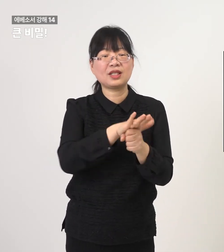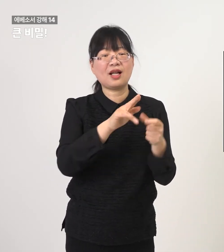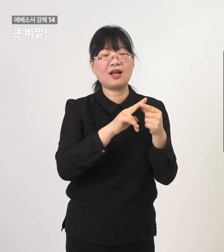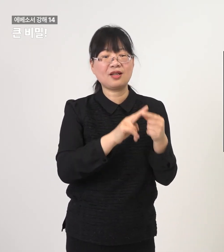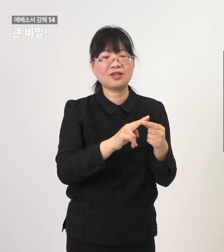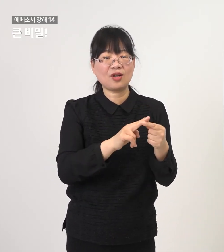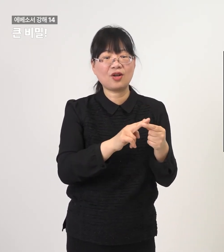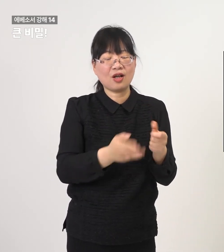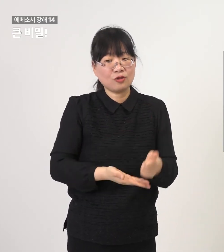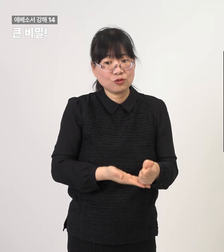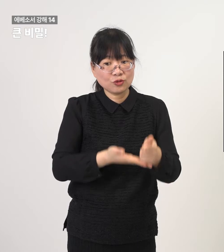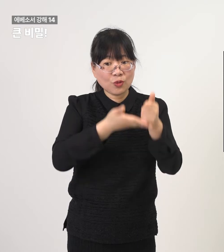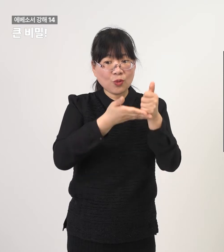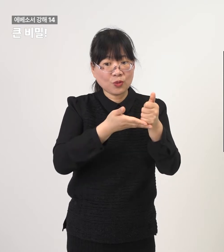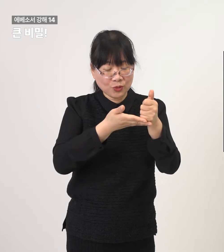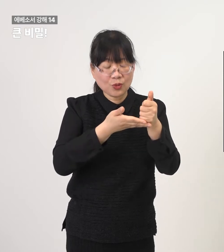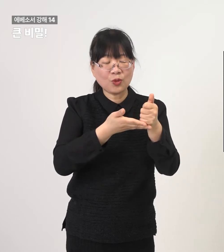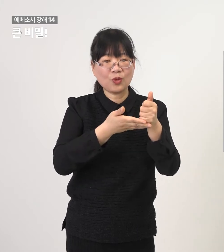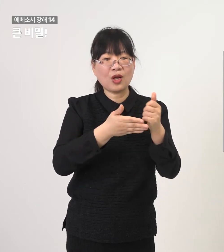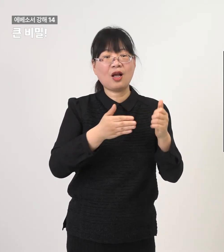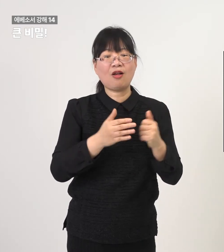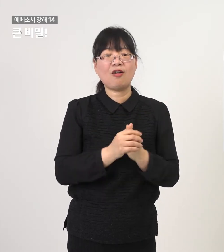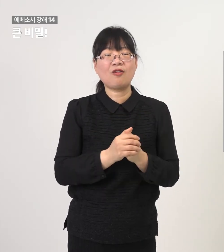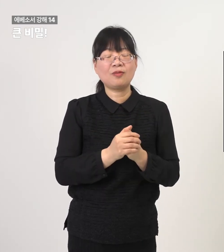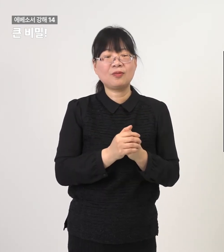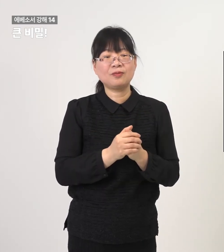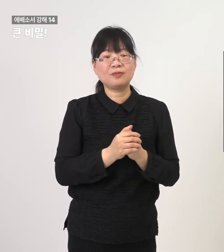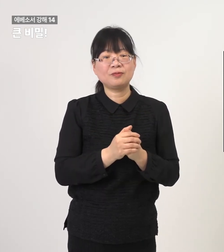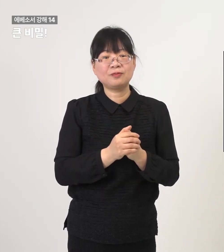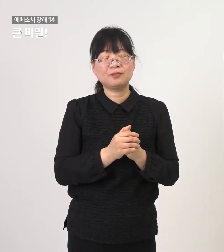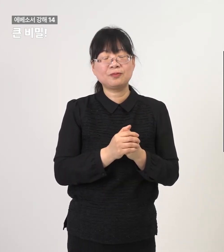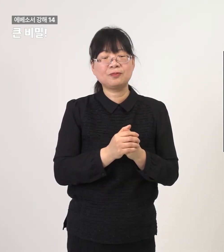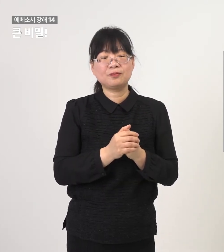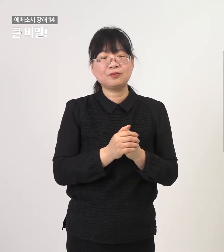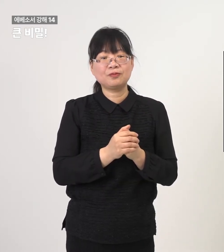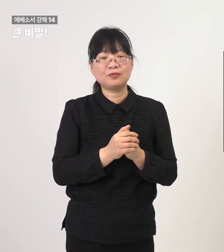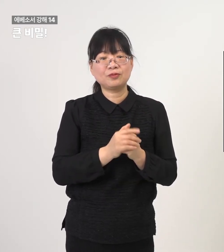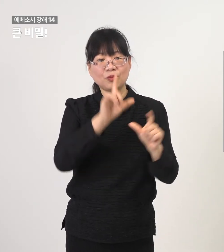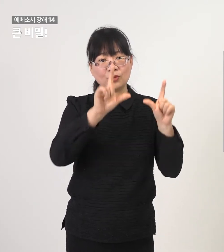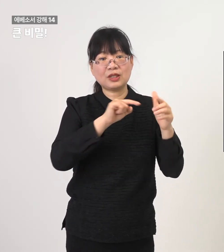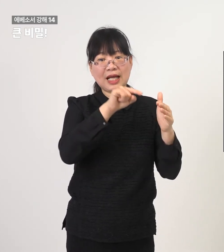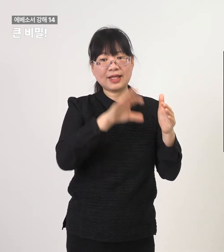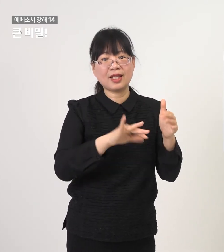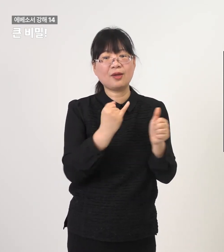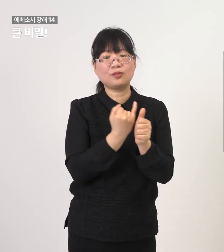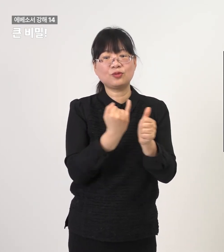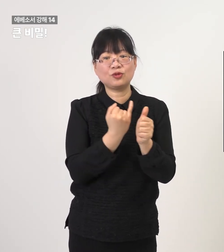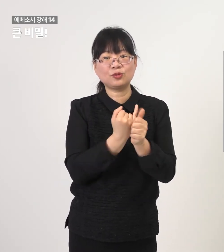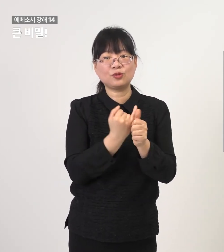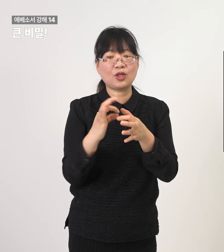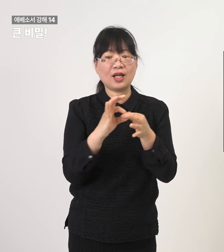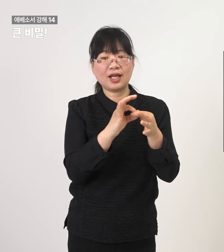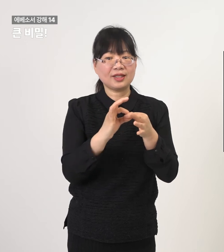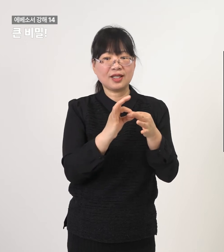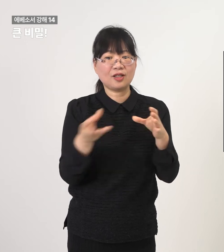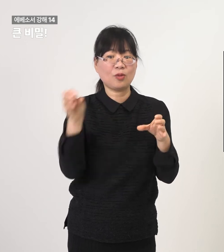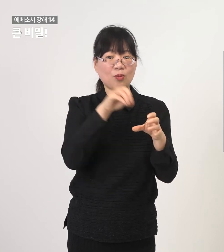사랑과 존경의 구조 안에다가 무슨 관계를 집어넣었어요? 부부관계를